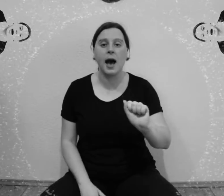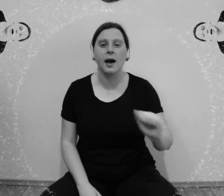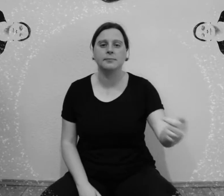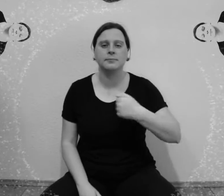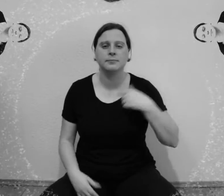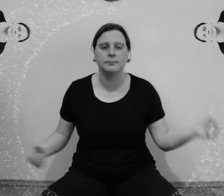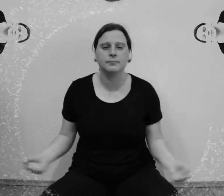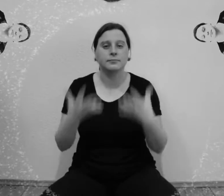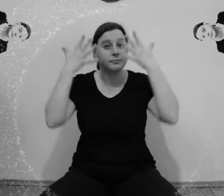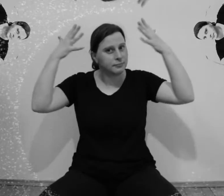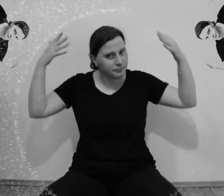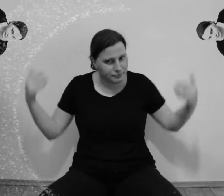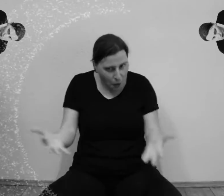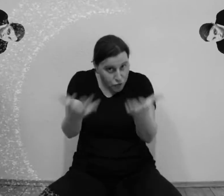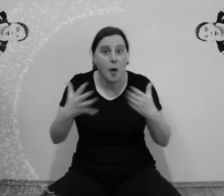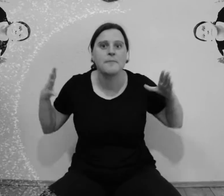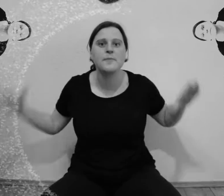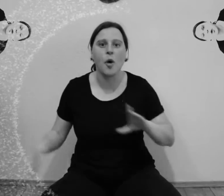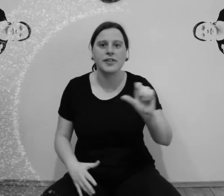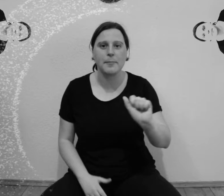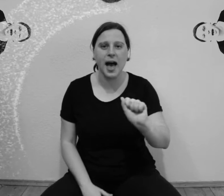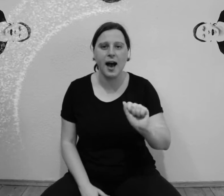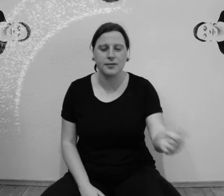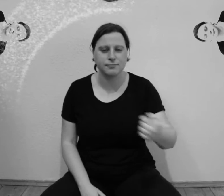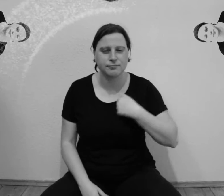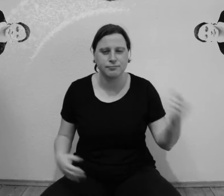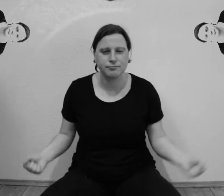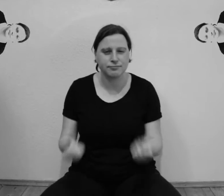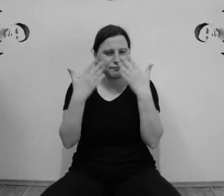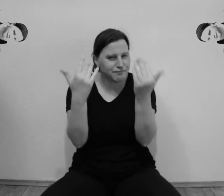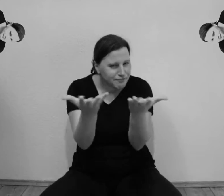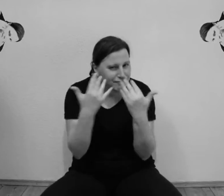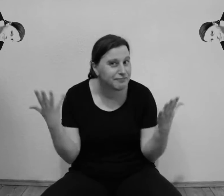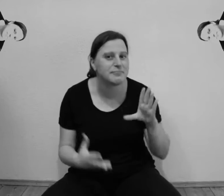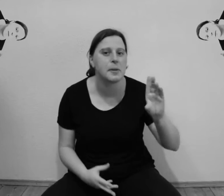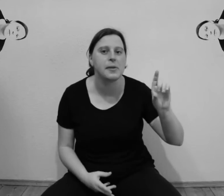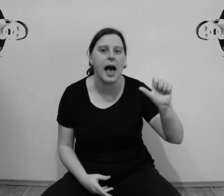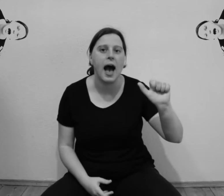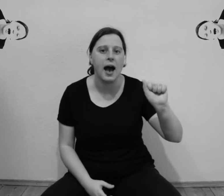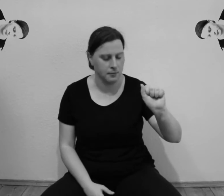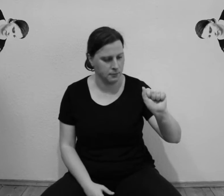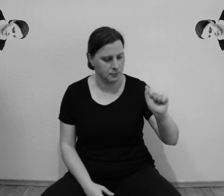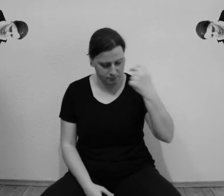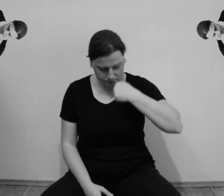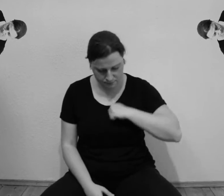bla, erleuchte mich Komm, Rosa, bla, erleuchte mich Gib mir Blubbern und